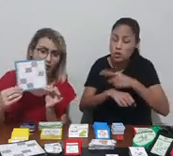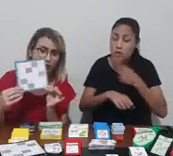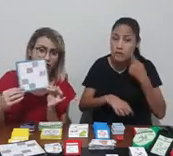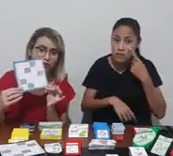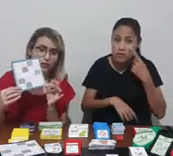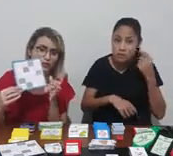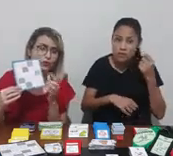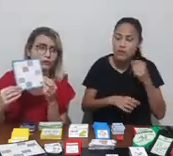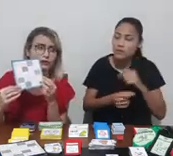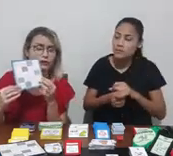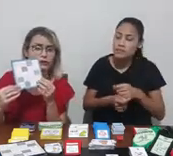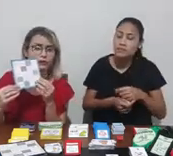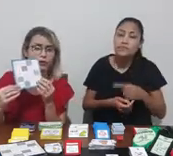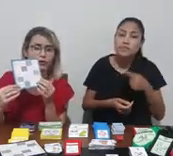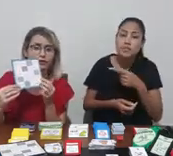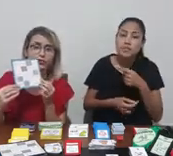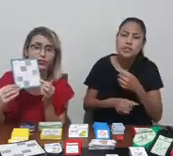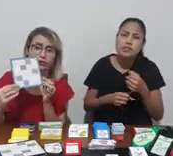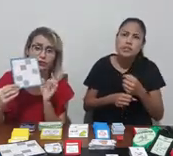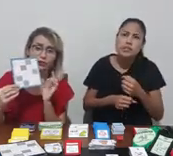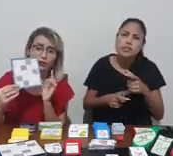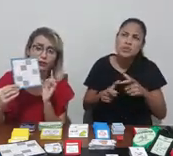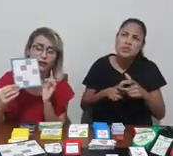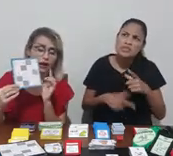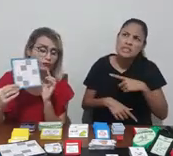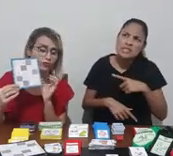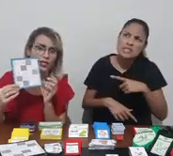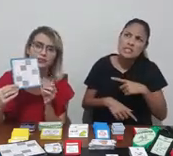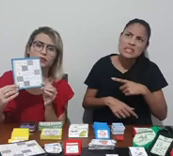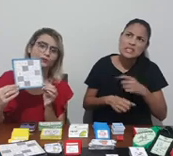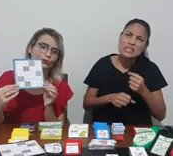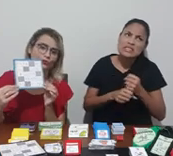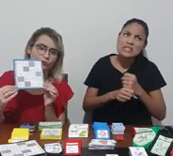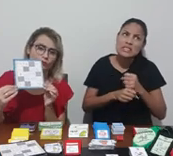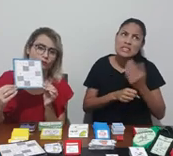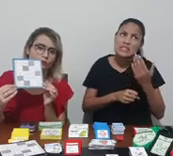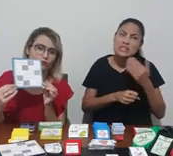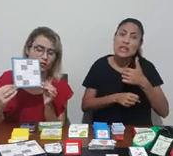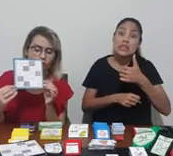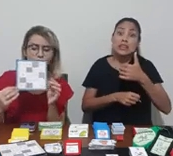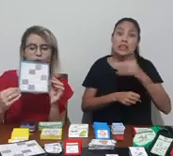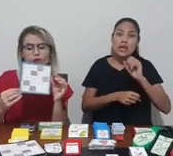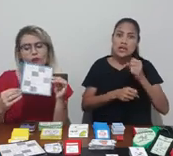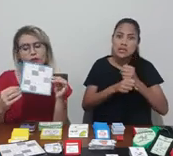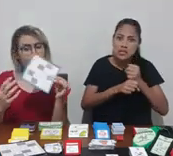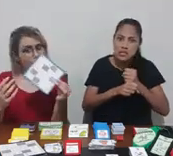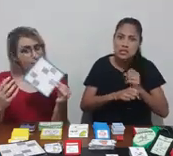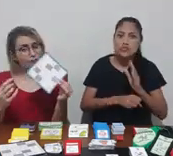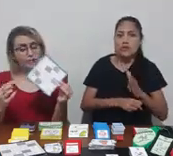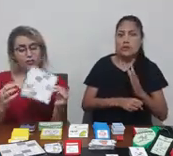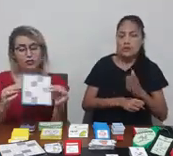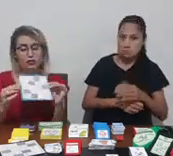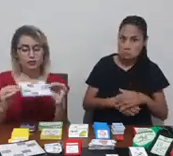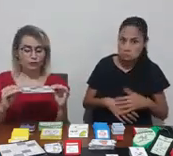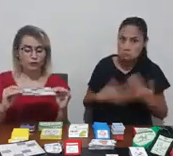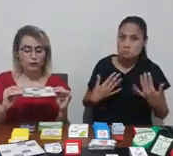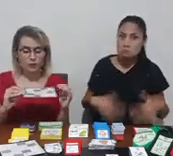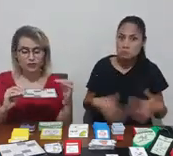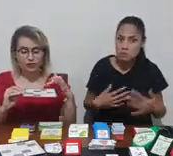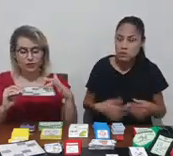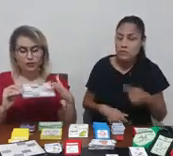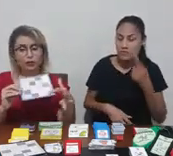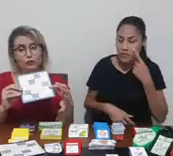uma ideia, esse joguinho aqui, eu acredito que eu já tenho ele há uns 10 anos, certo? Então, Então, veja que